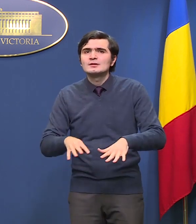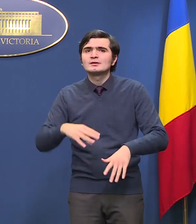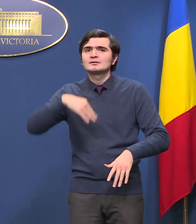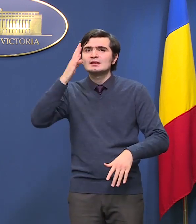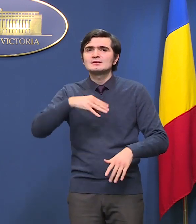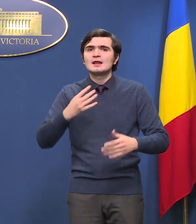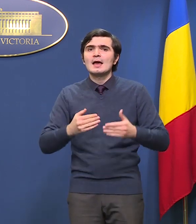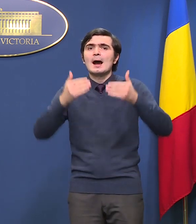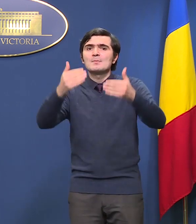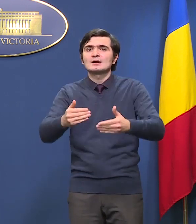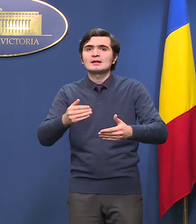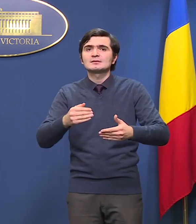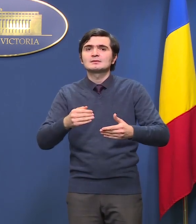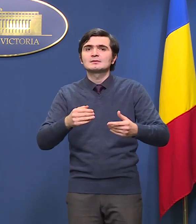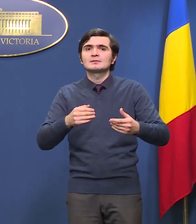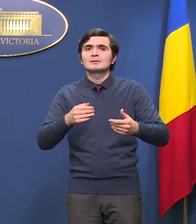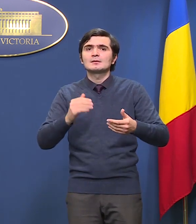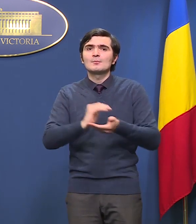9 luni. Există o...